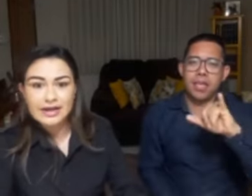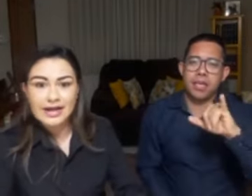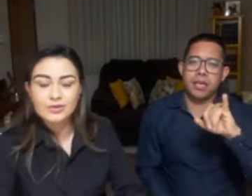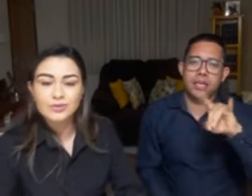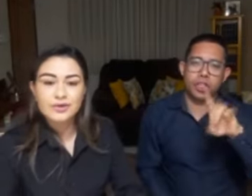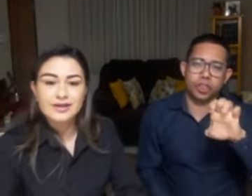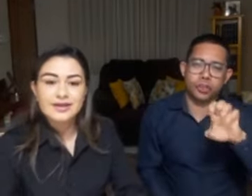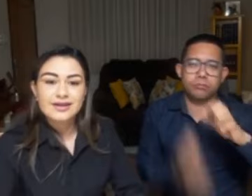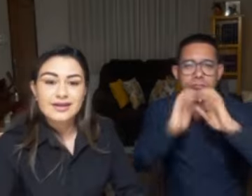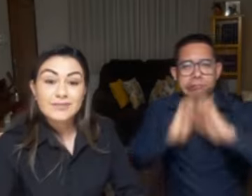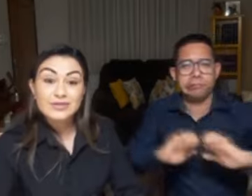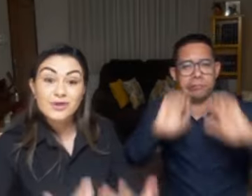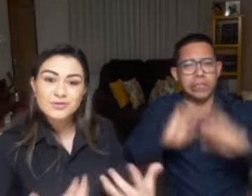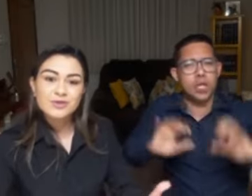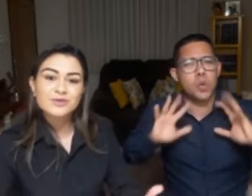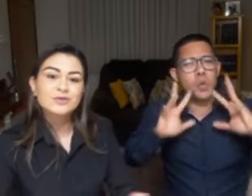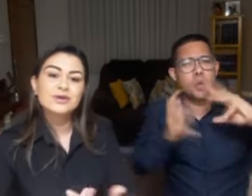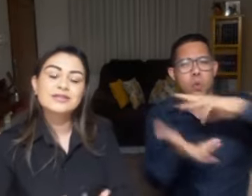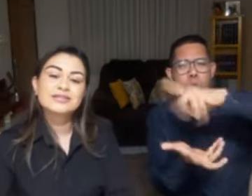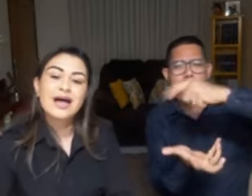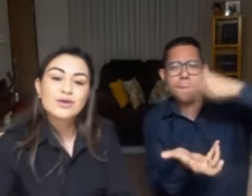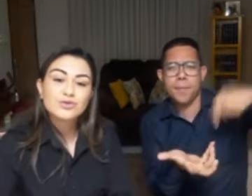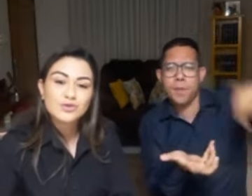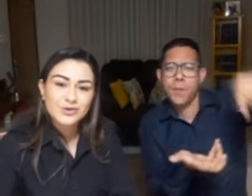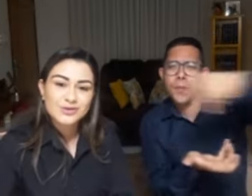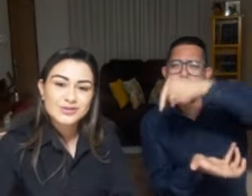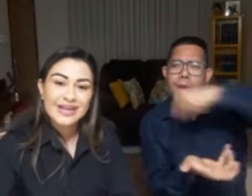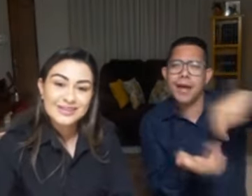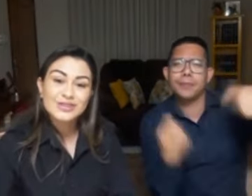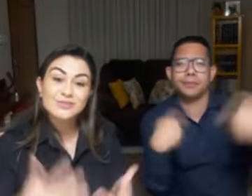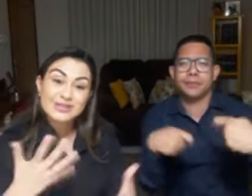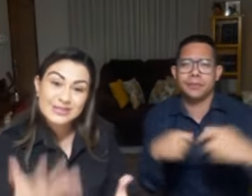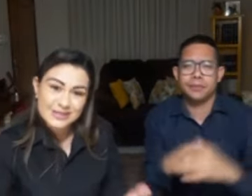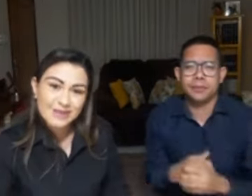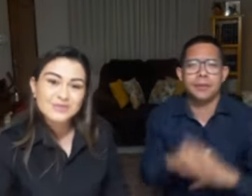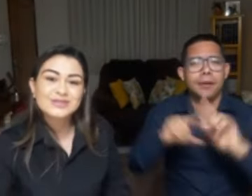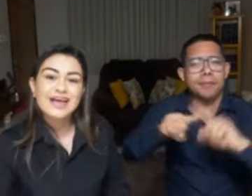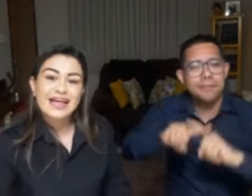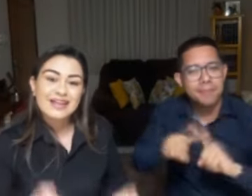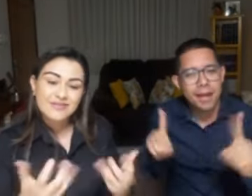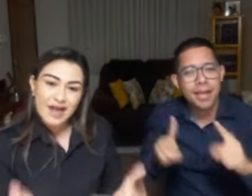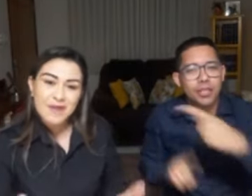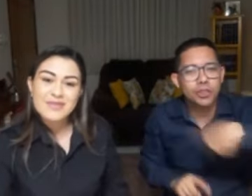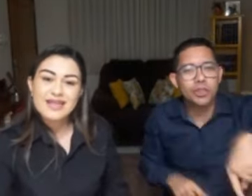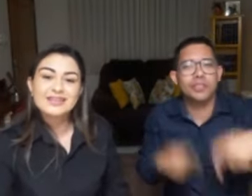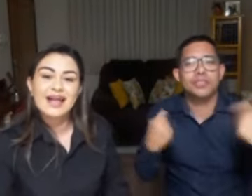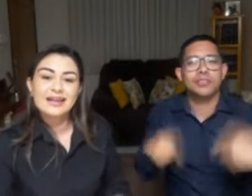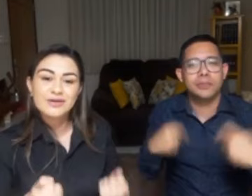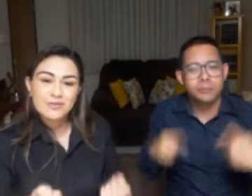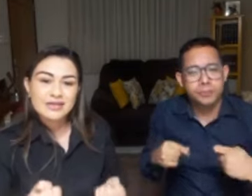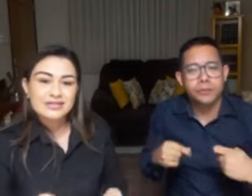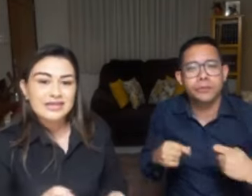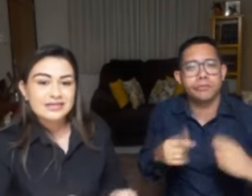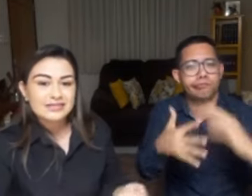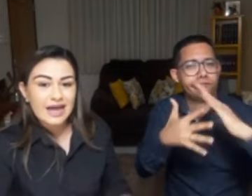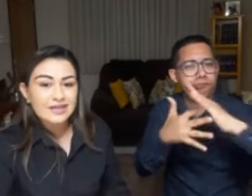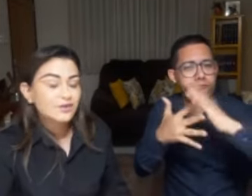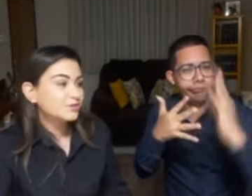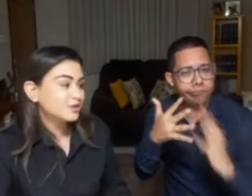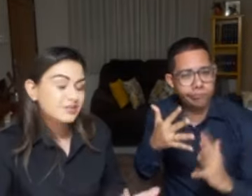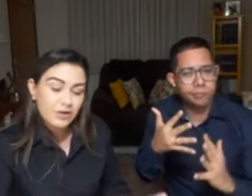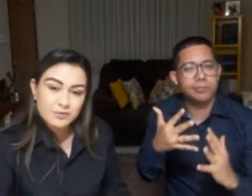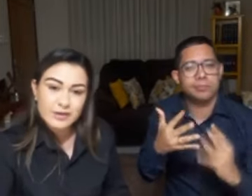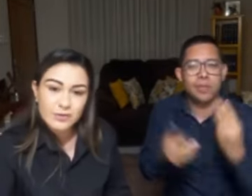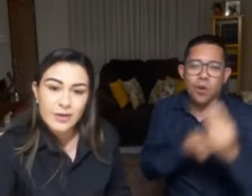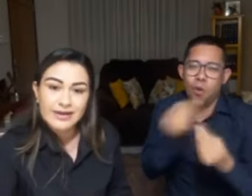toda criatura, né? Mas como nós vamos alcançar os surdos, né? Nós precisamos da ferramenta, a língua brasileira de sinais, como